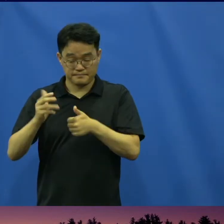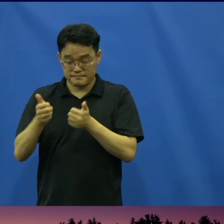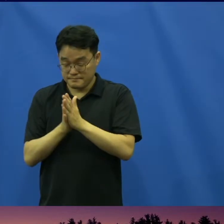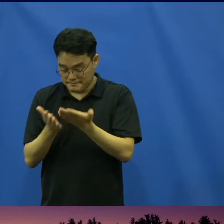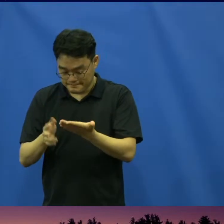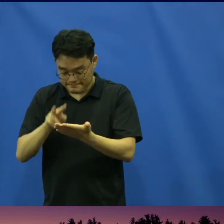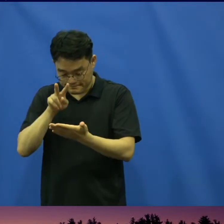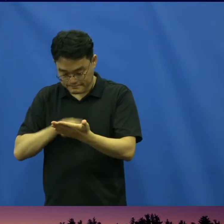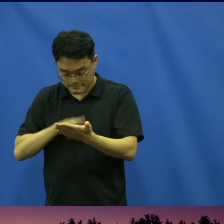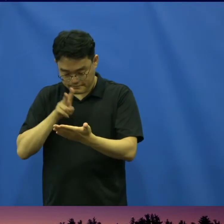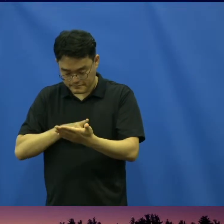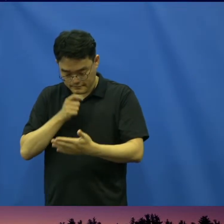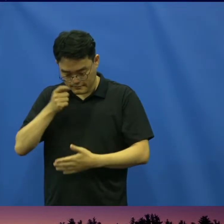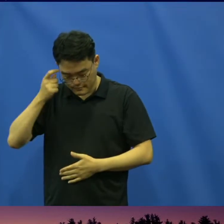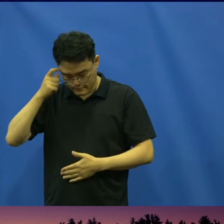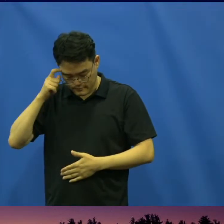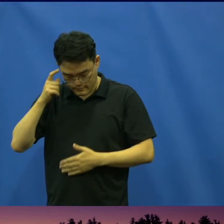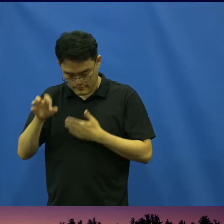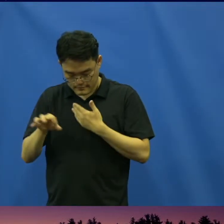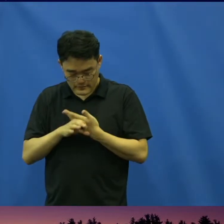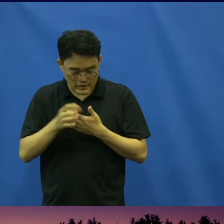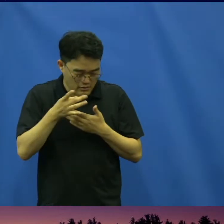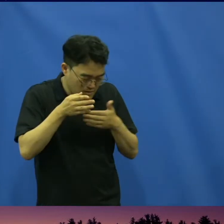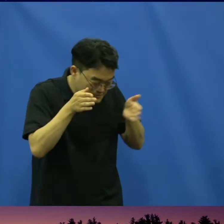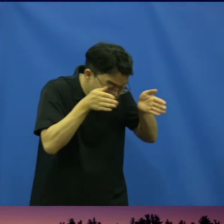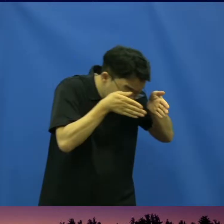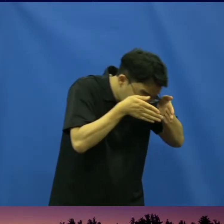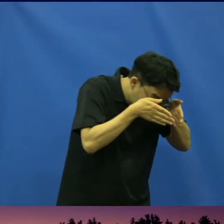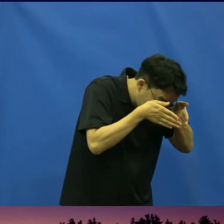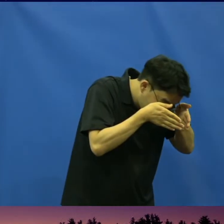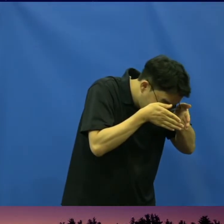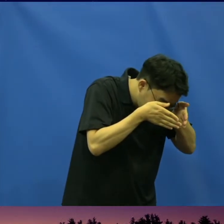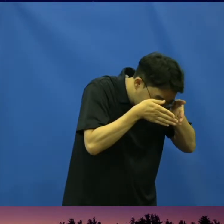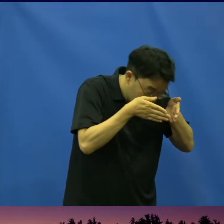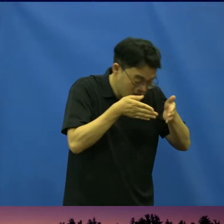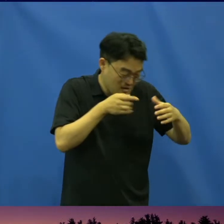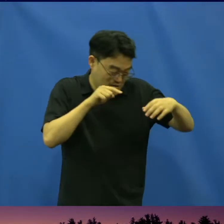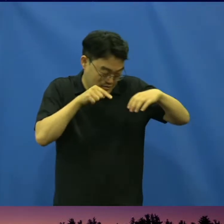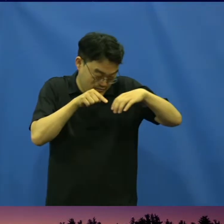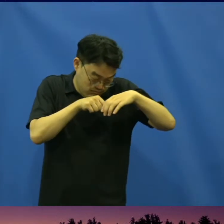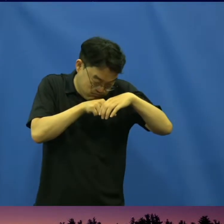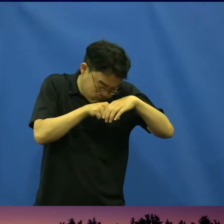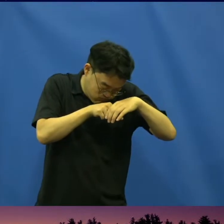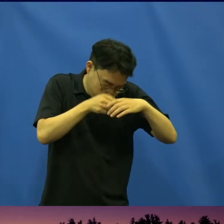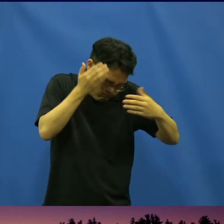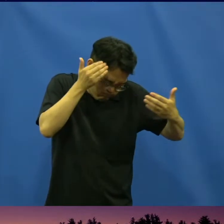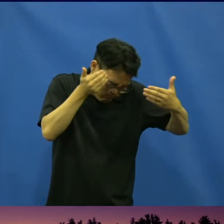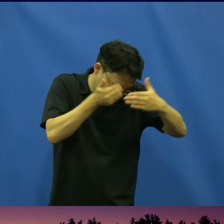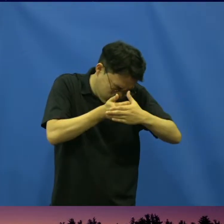시야가 확 이전에 막 동굴에 갇혀 있었는데 동굴 바깥으로 나온 거예요. 막 인생의 빛이 확